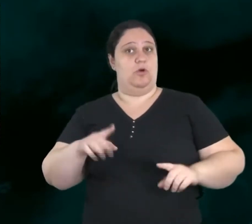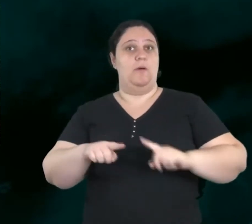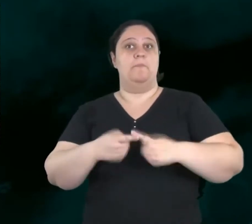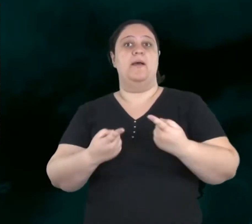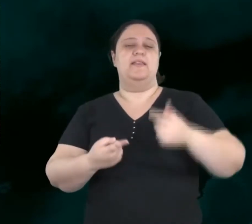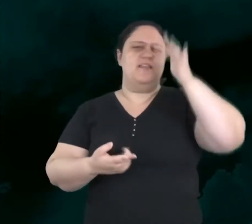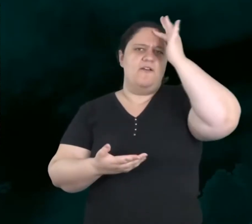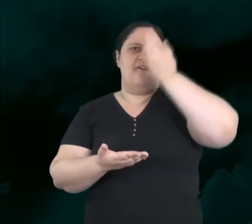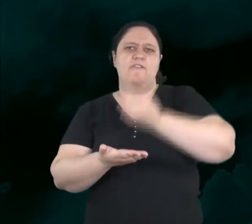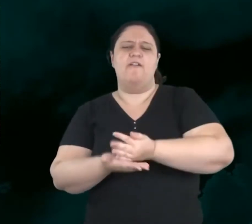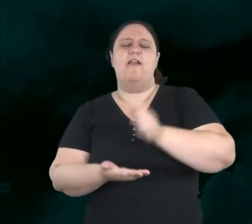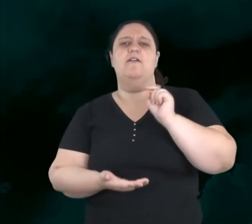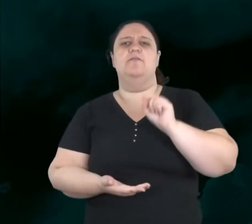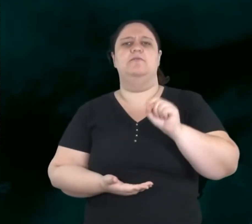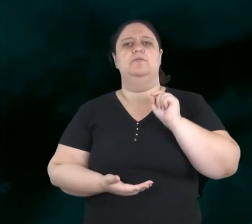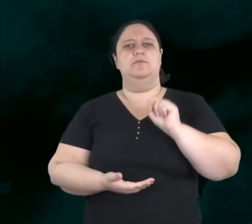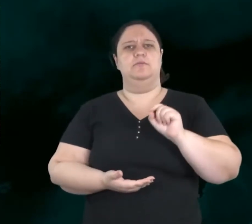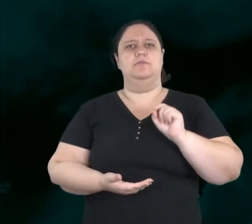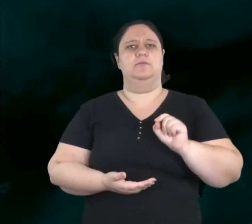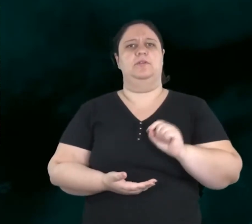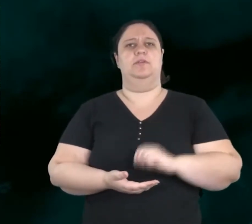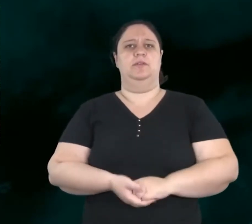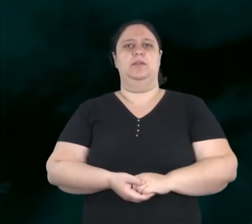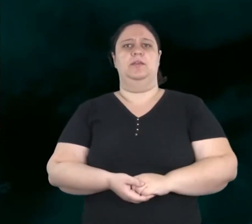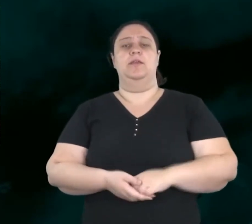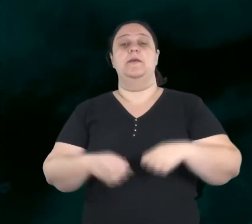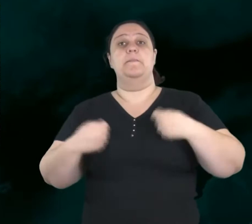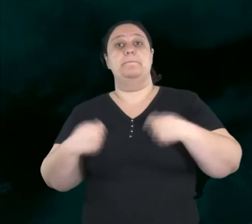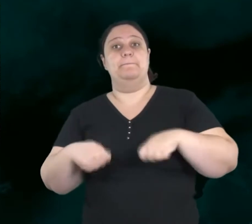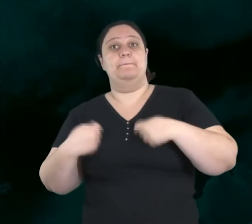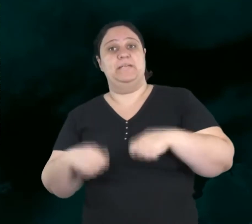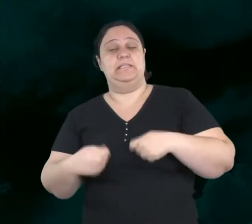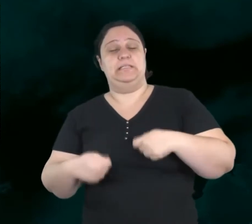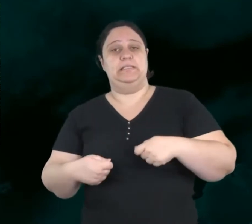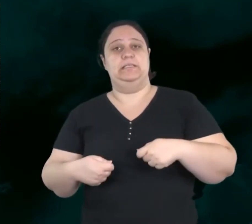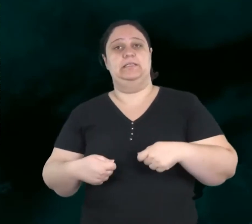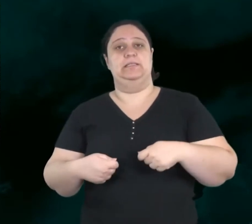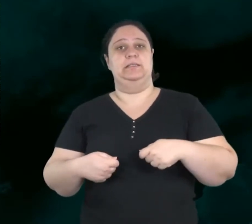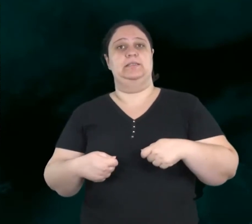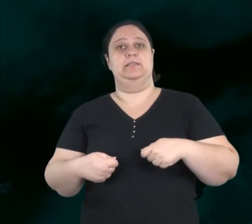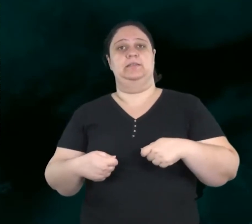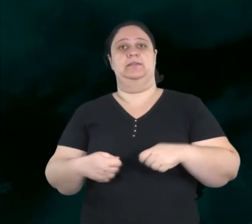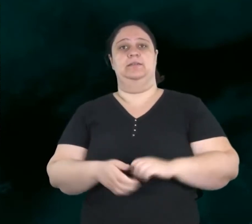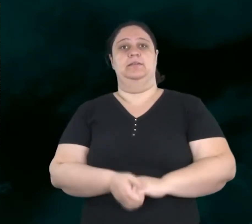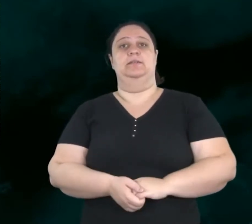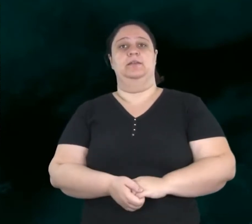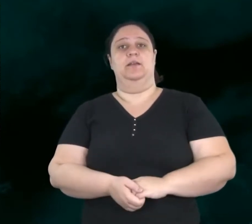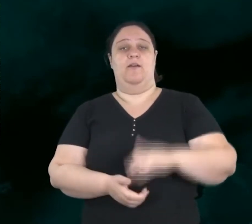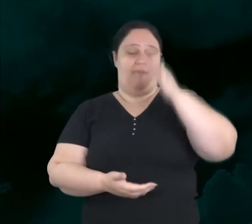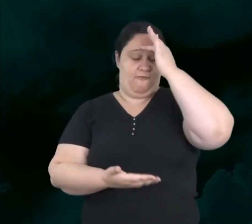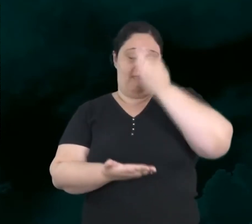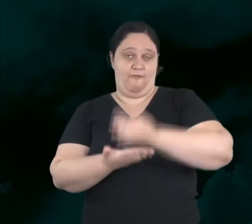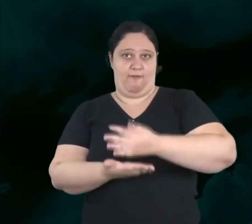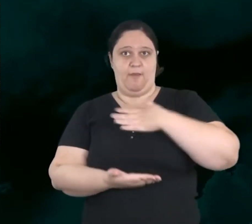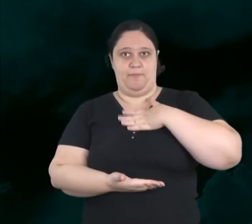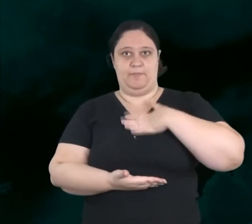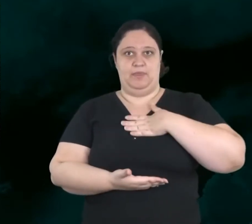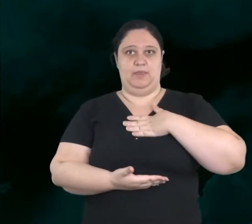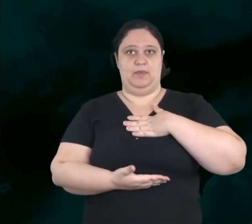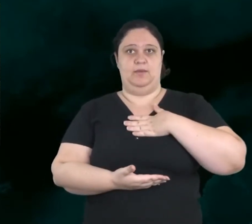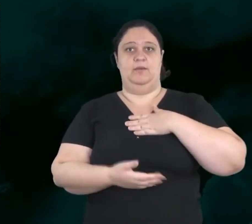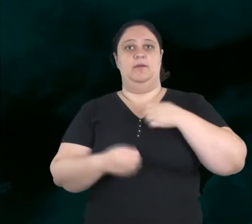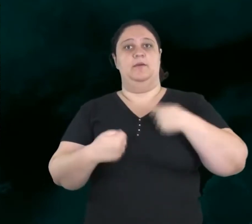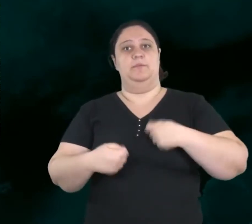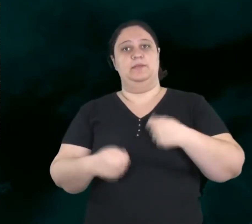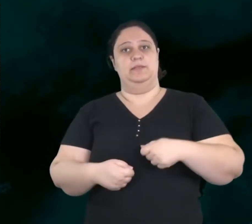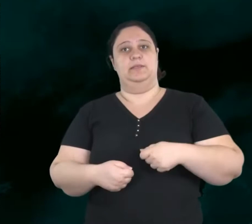dizer é que essa fé precisa gerar a nossa fé. Tá? Então vou pedir para projetar